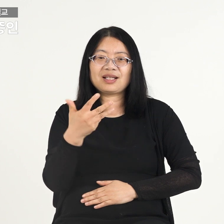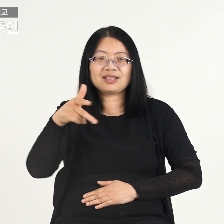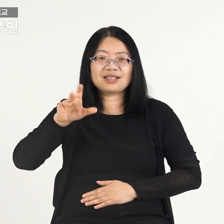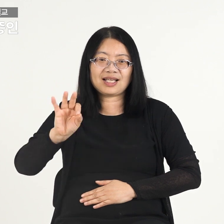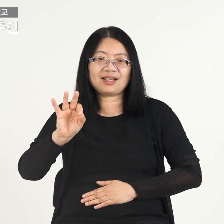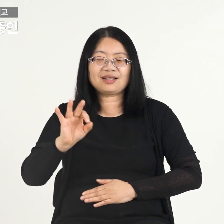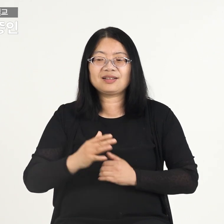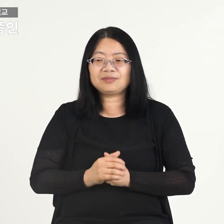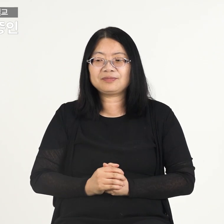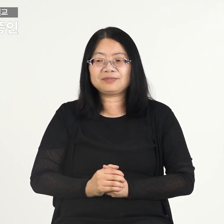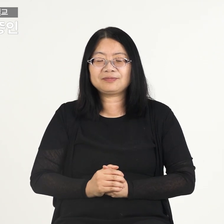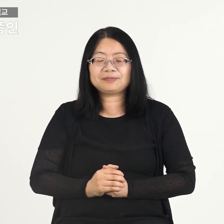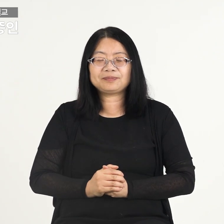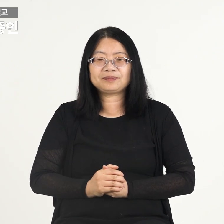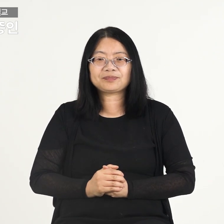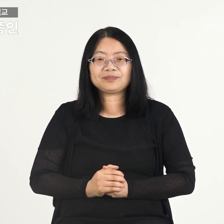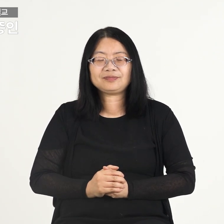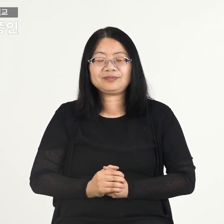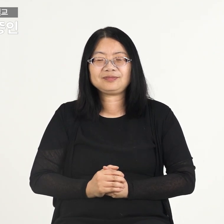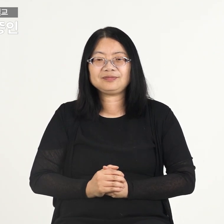268장.